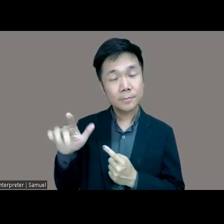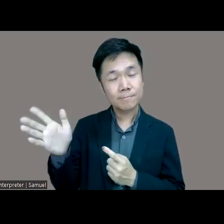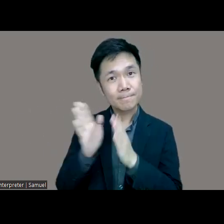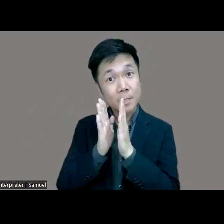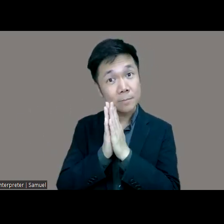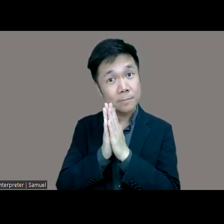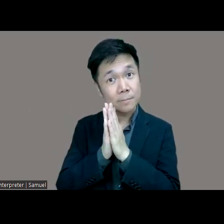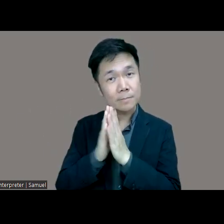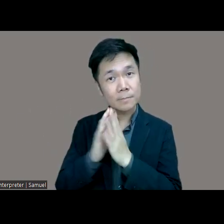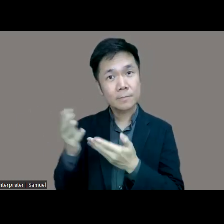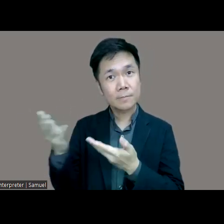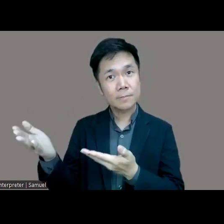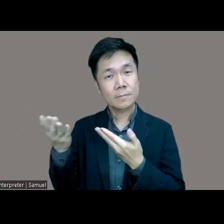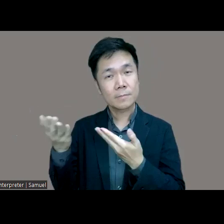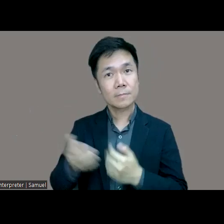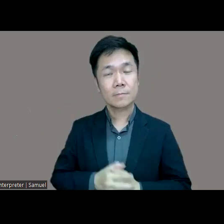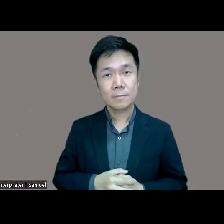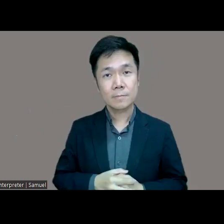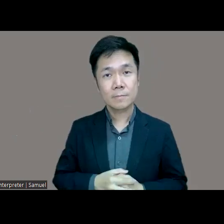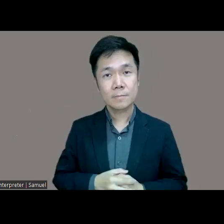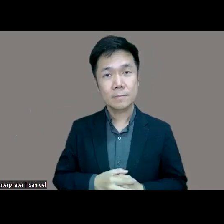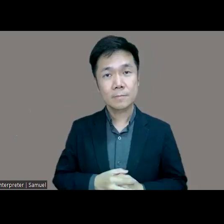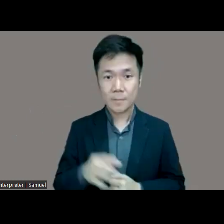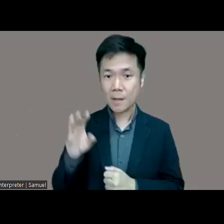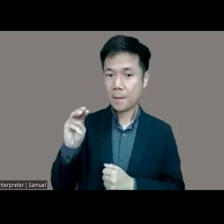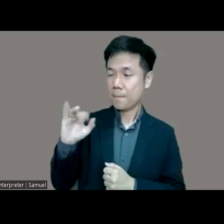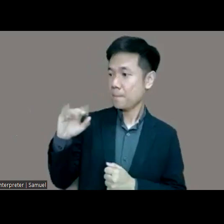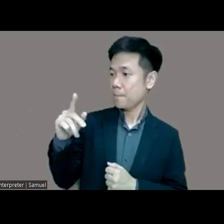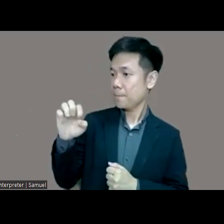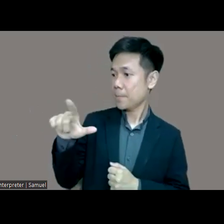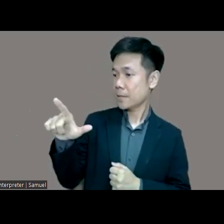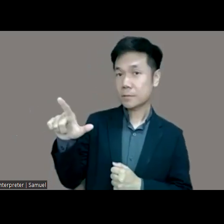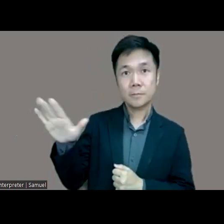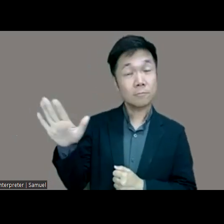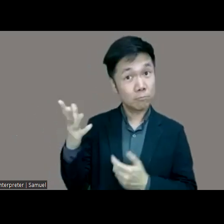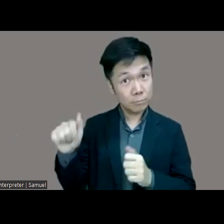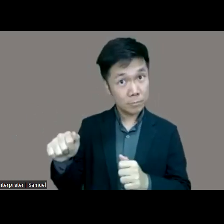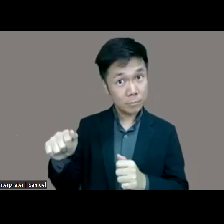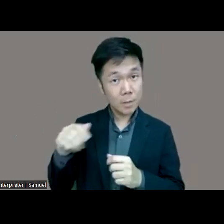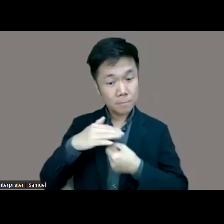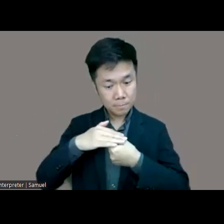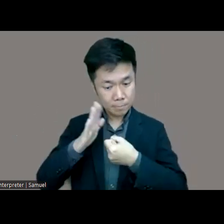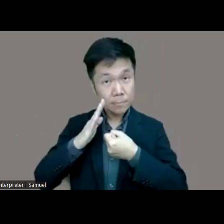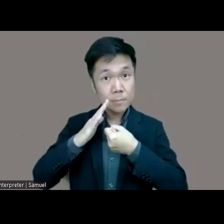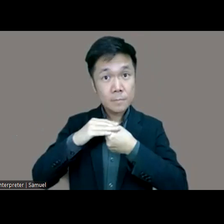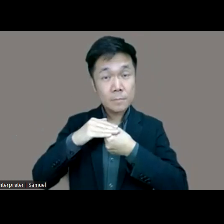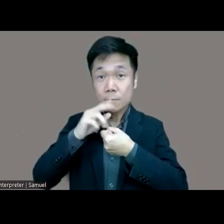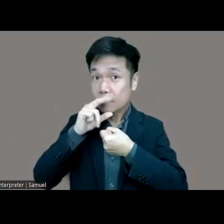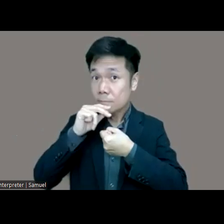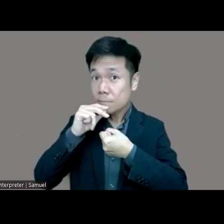Michael Dotto. Je vais vous mettre de parler. Maintenant, vous pouvez allumer votre